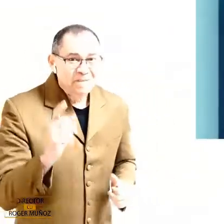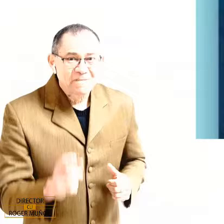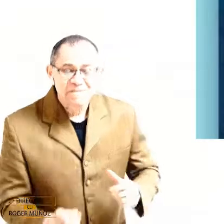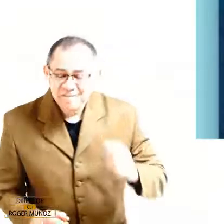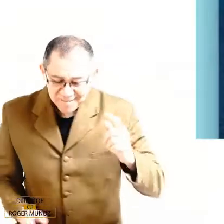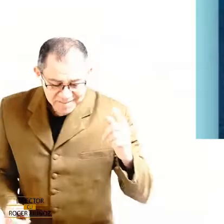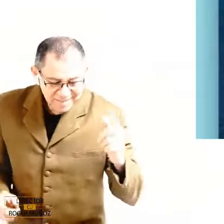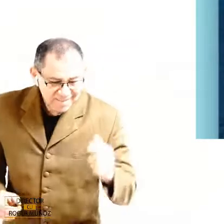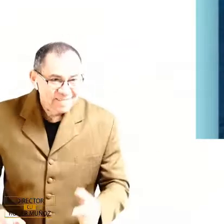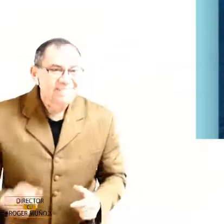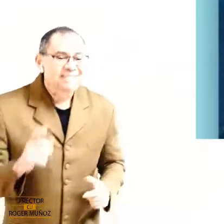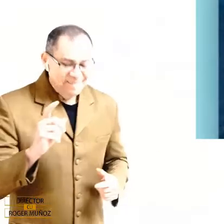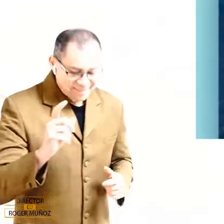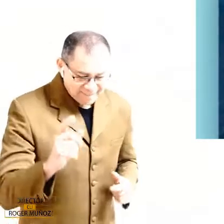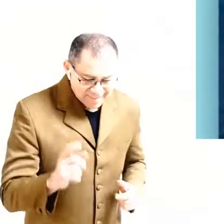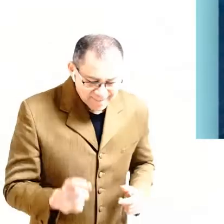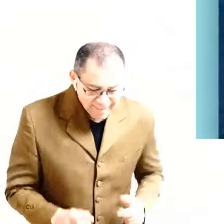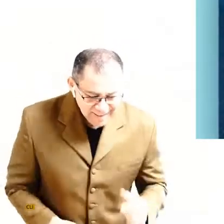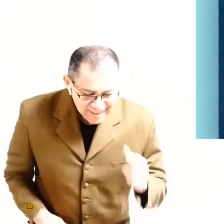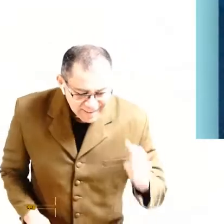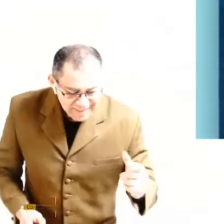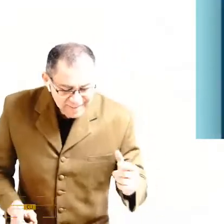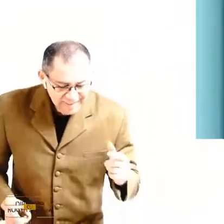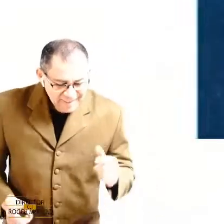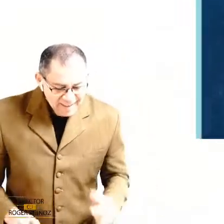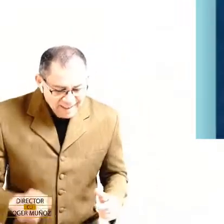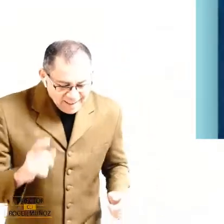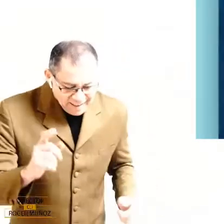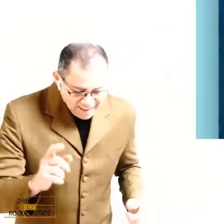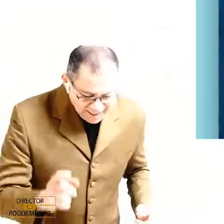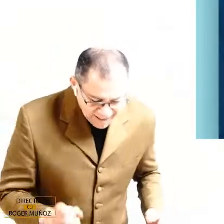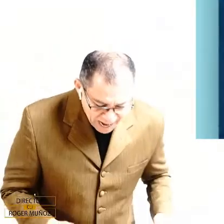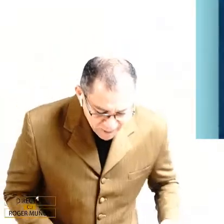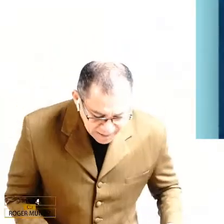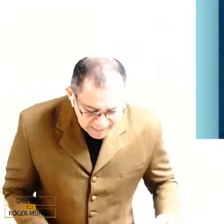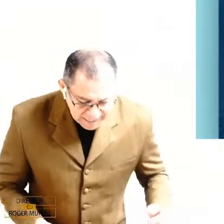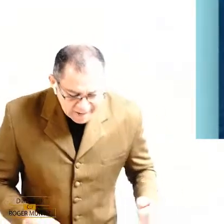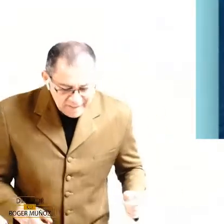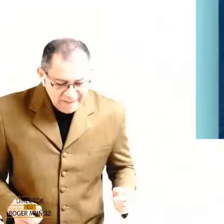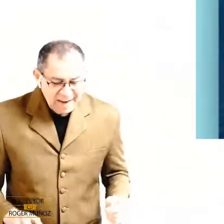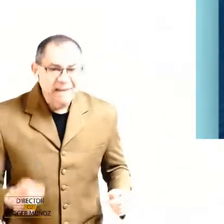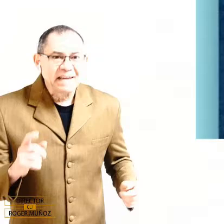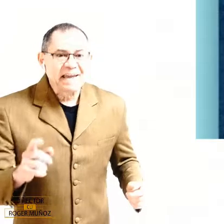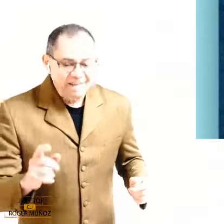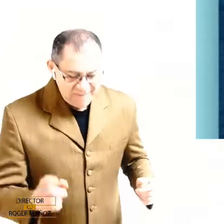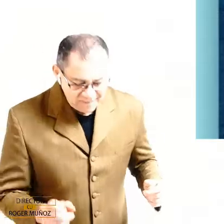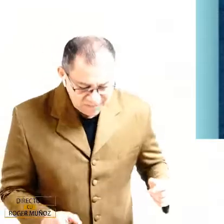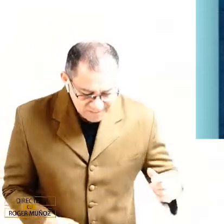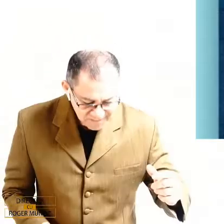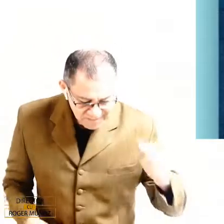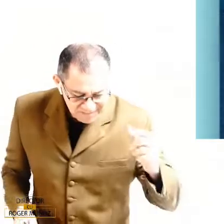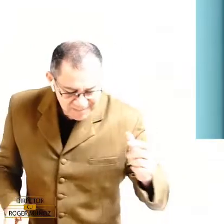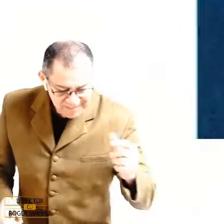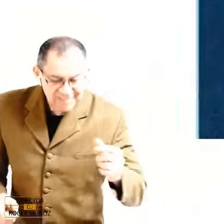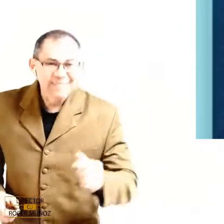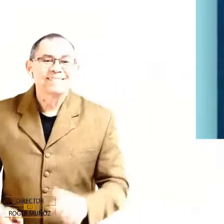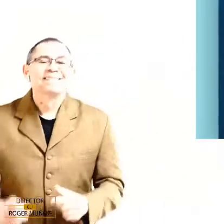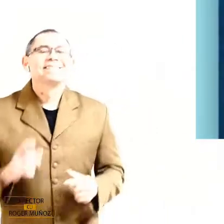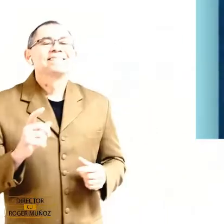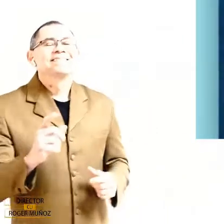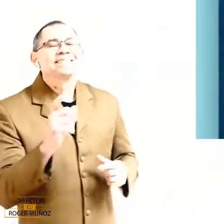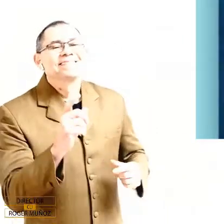libera internacional se está expandiendo en todo Vamos, Dani, lugar. Enrique.